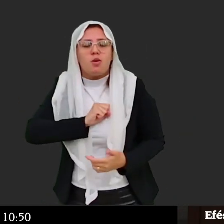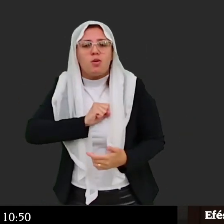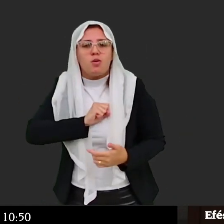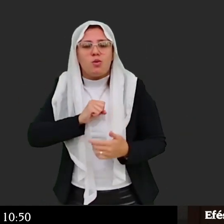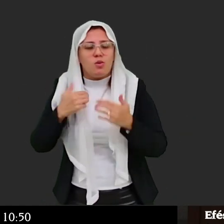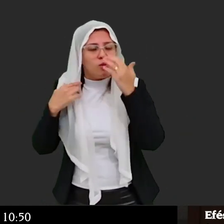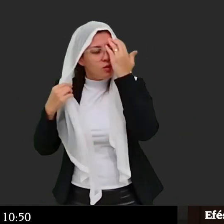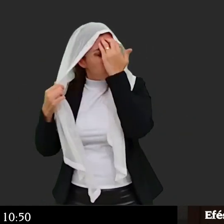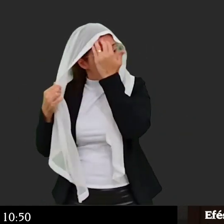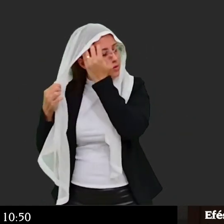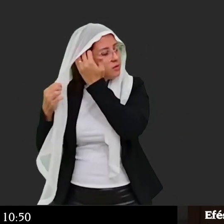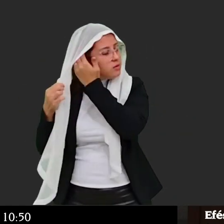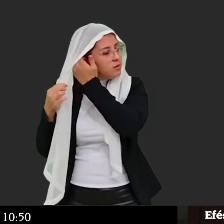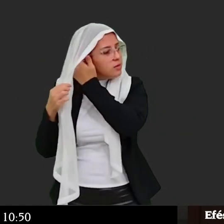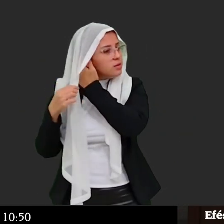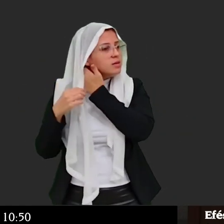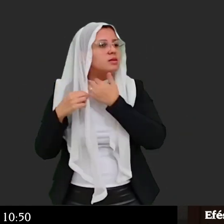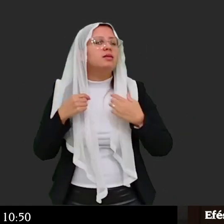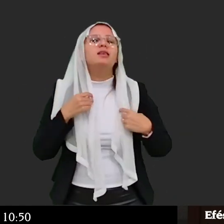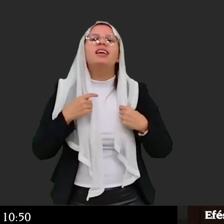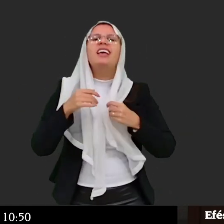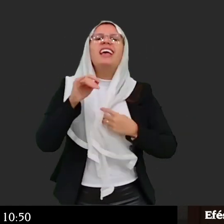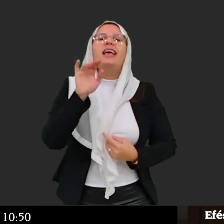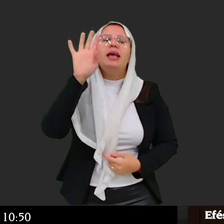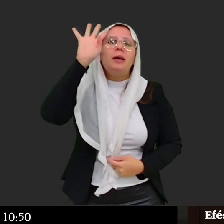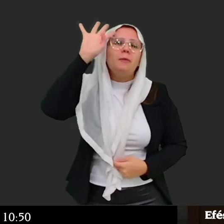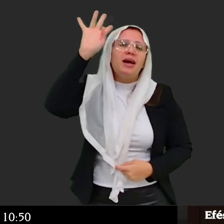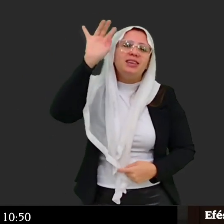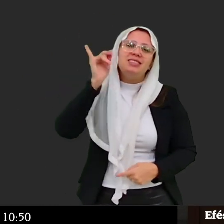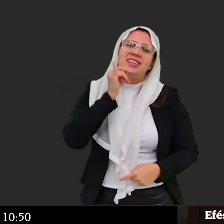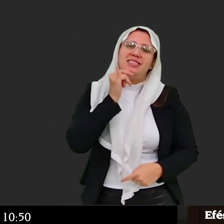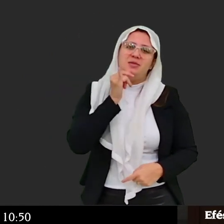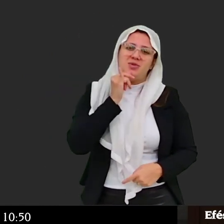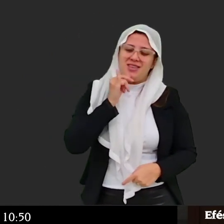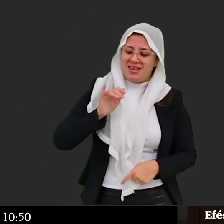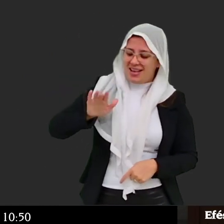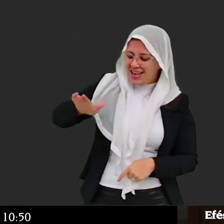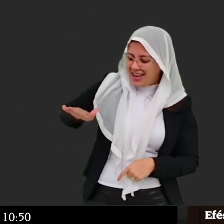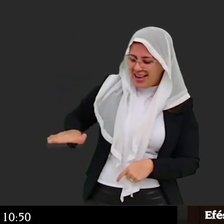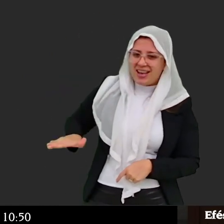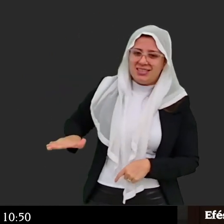criança que o corpo está sendo desenvolvido fisicamente,